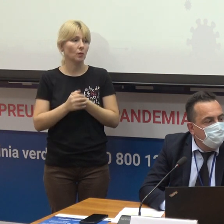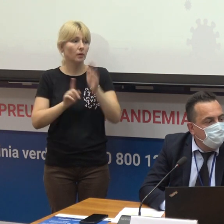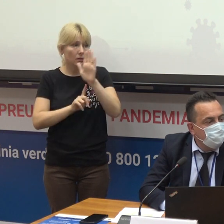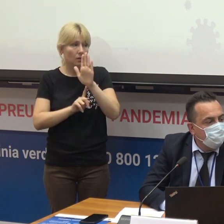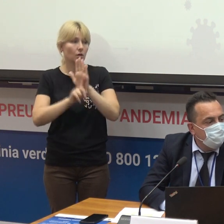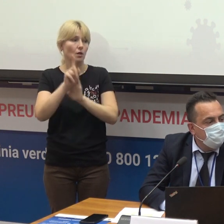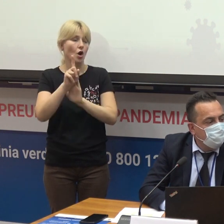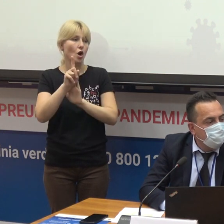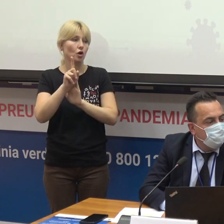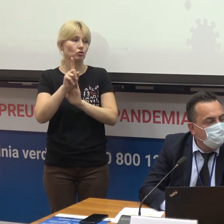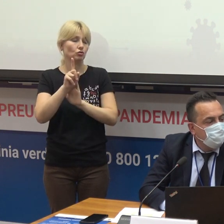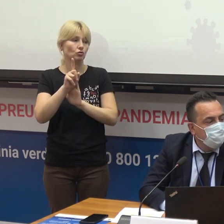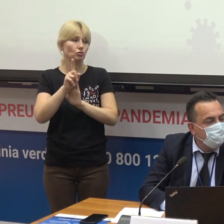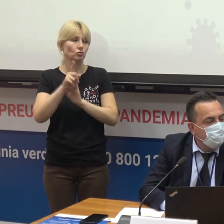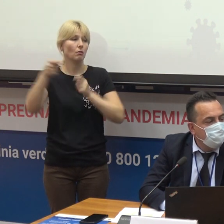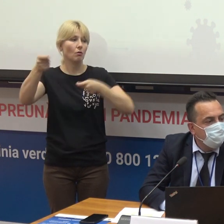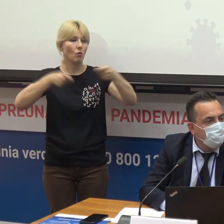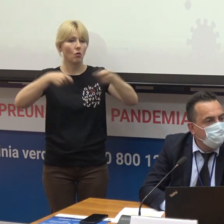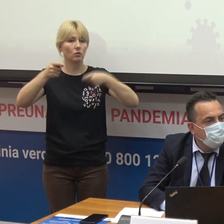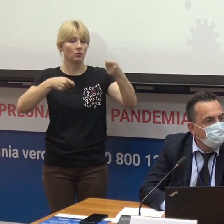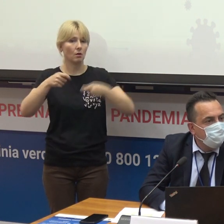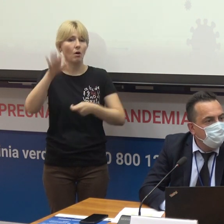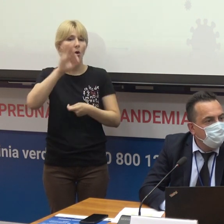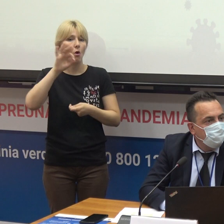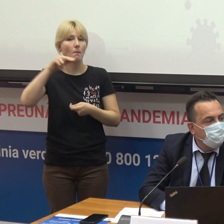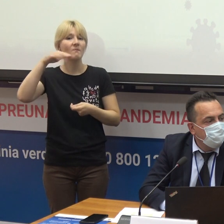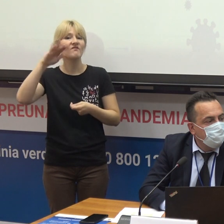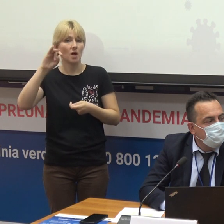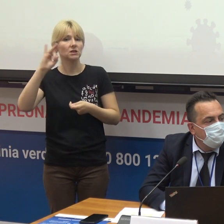inițieze partea contractuală cu vaccinul Pfizer.